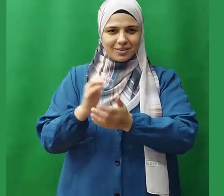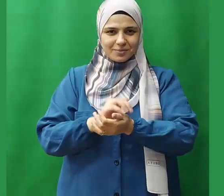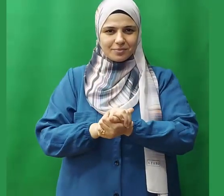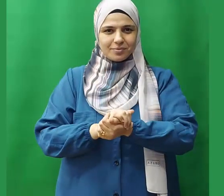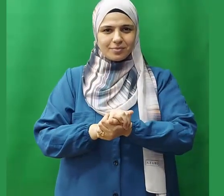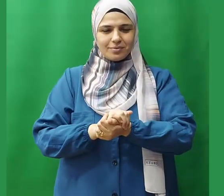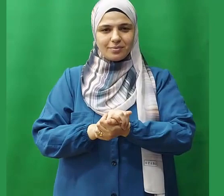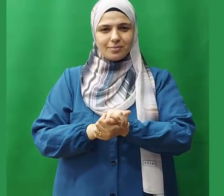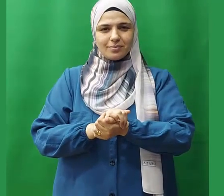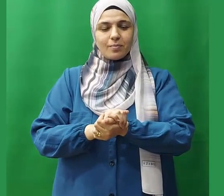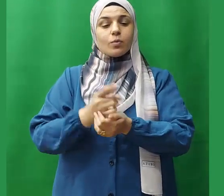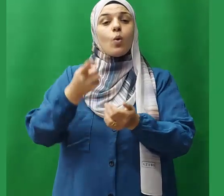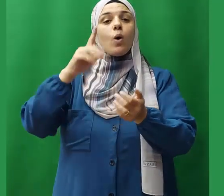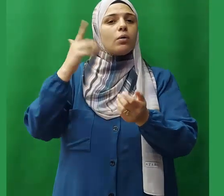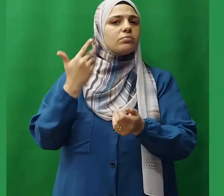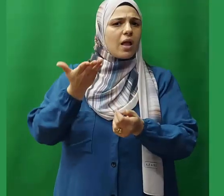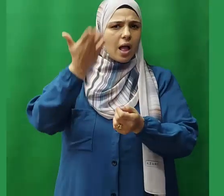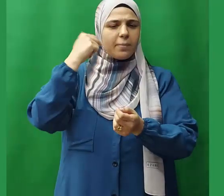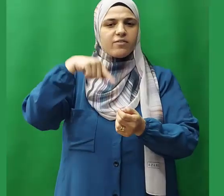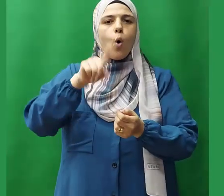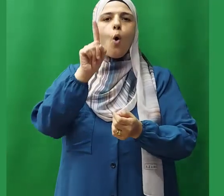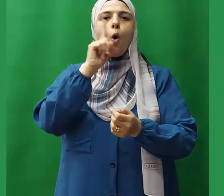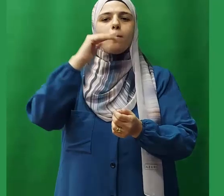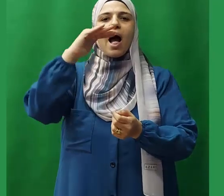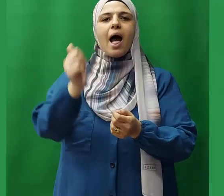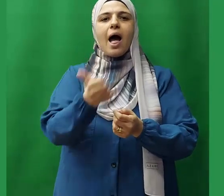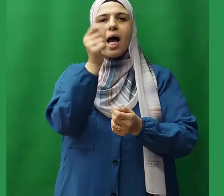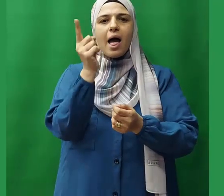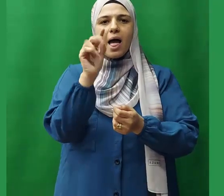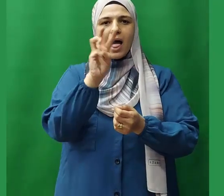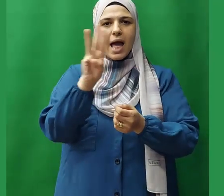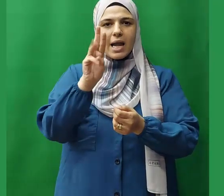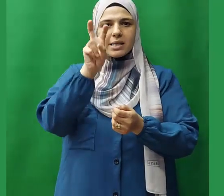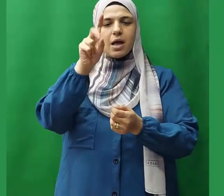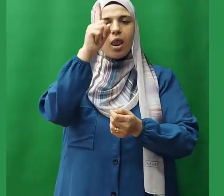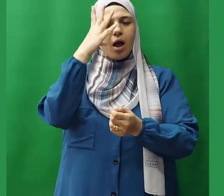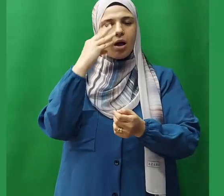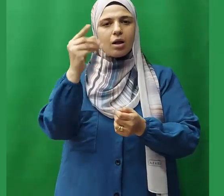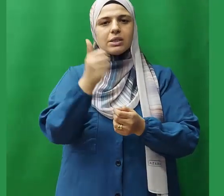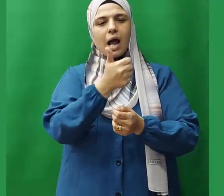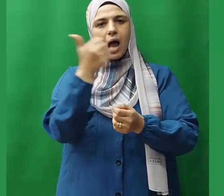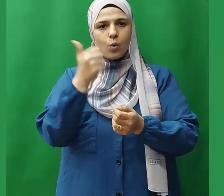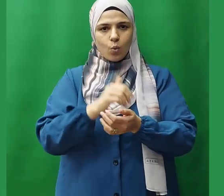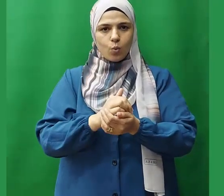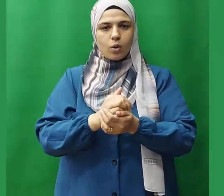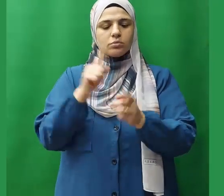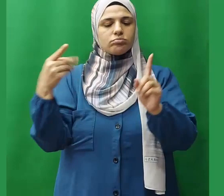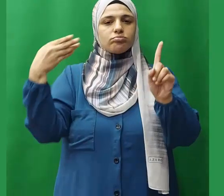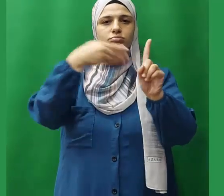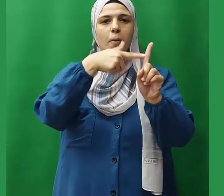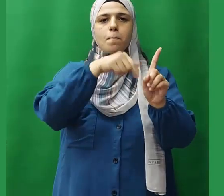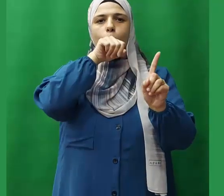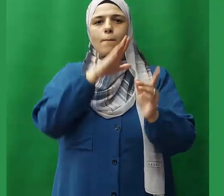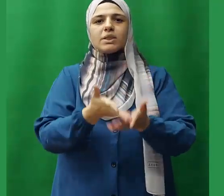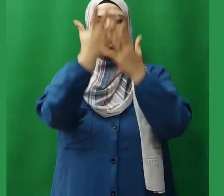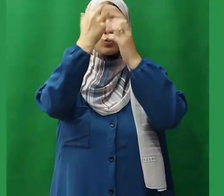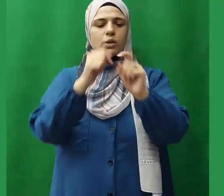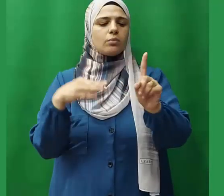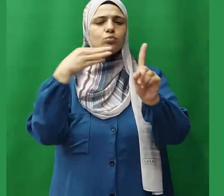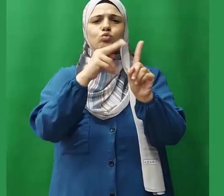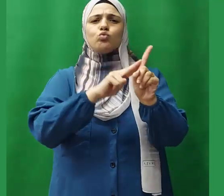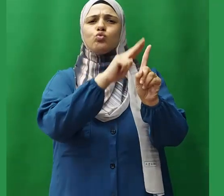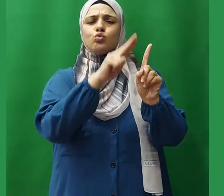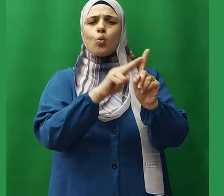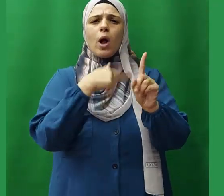رفيقا وعندما جاءت ام حارثه ابن سراقه رضي الله عنه الى النبي صلى الله عليه